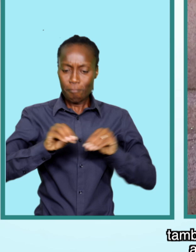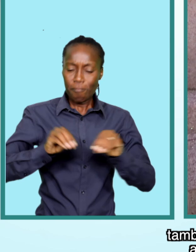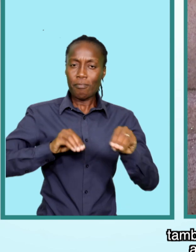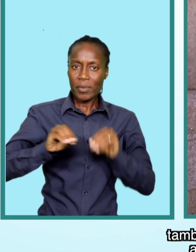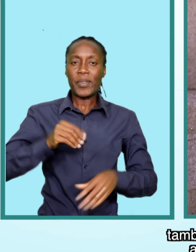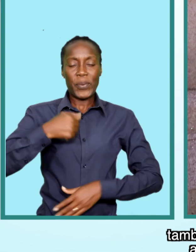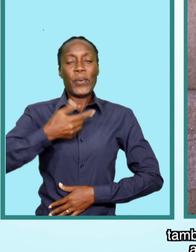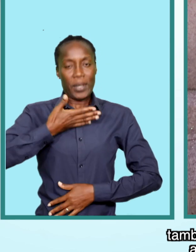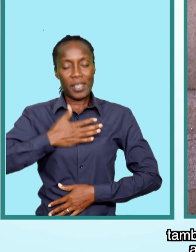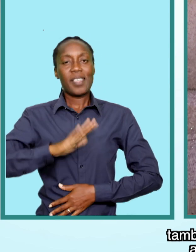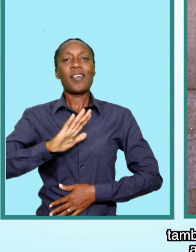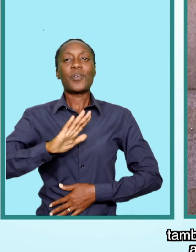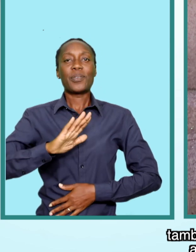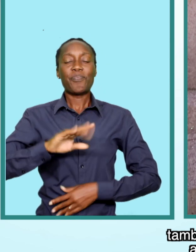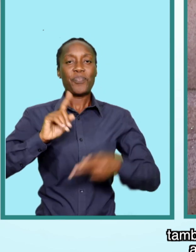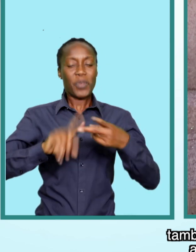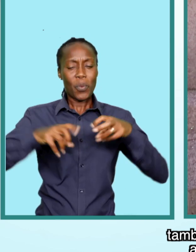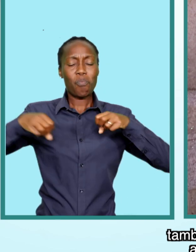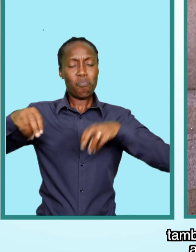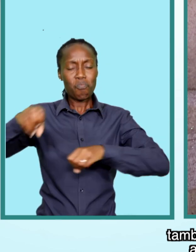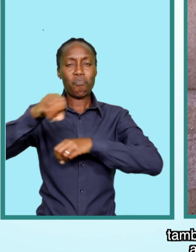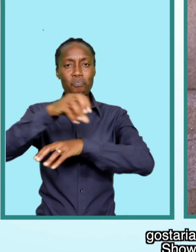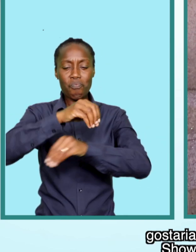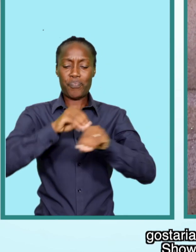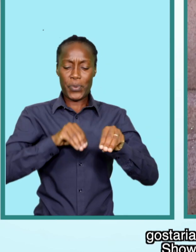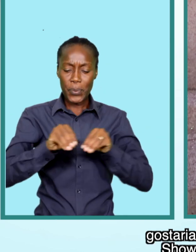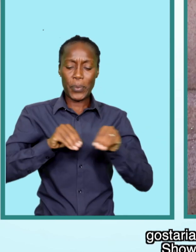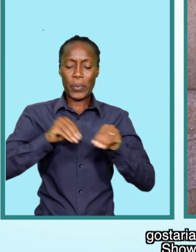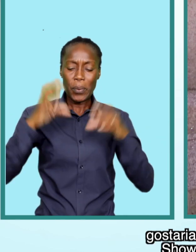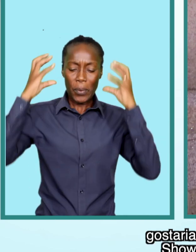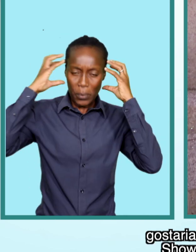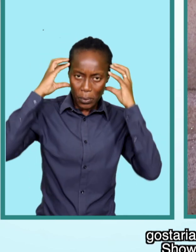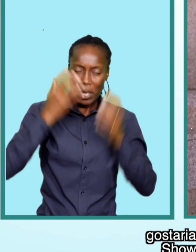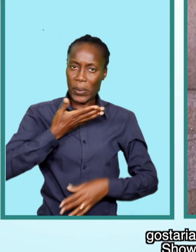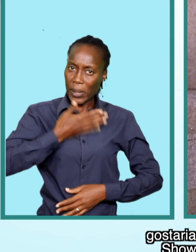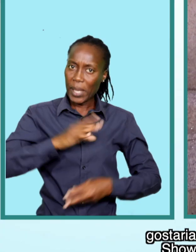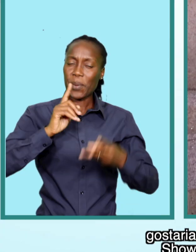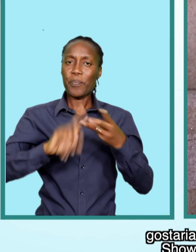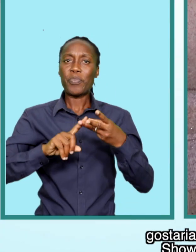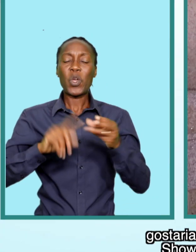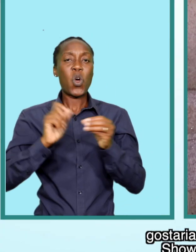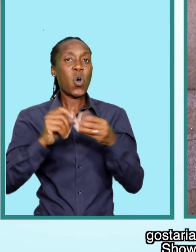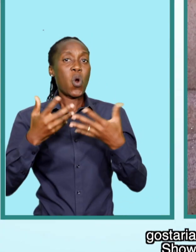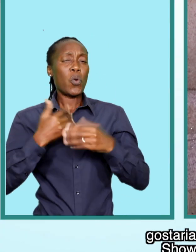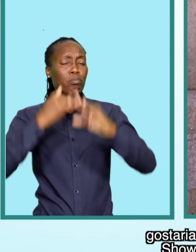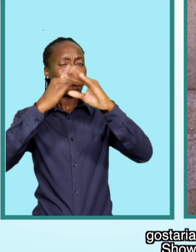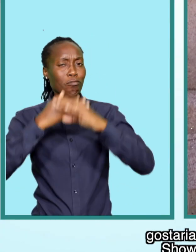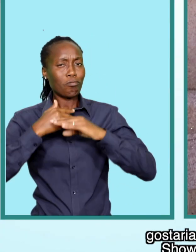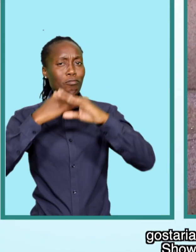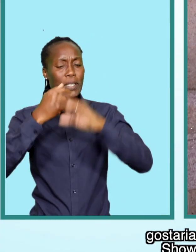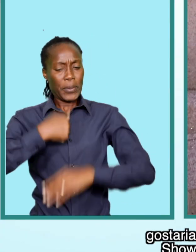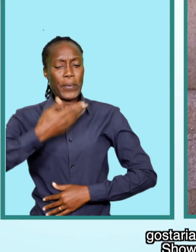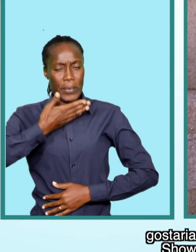forma pós-faculdade, né? Pós-universidade, né? Ia tocar nos casamentos, nas